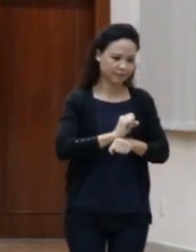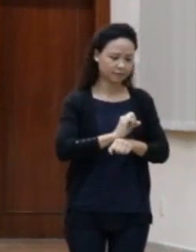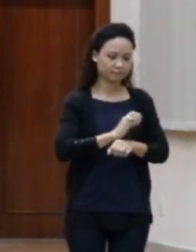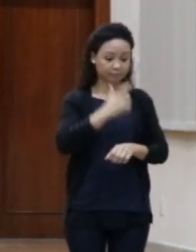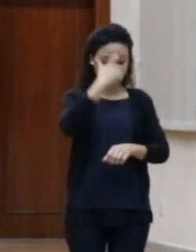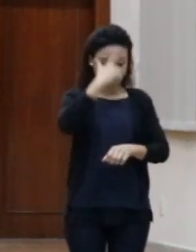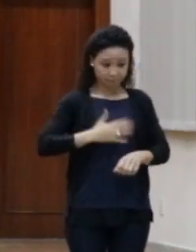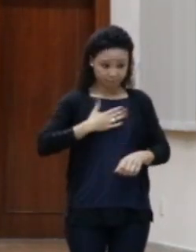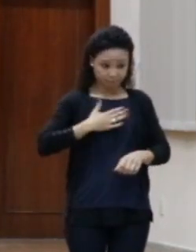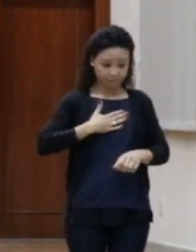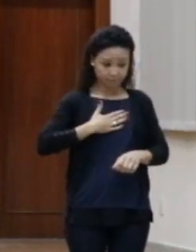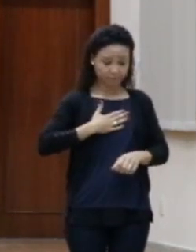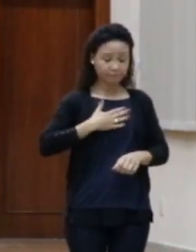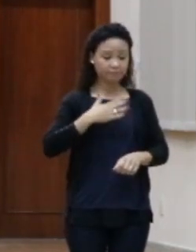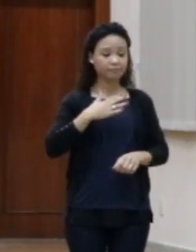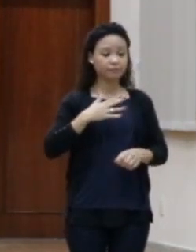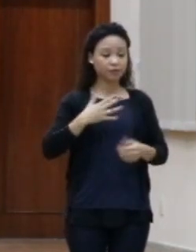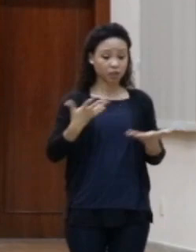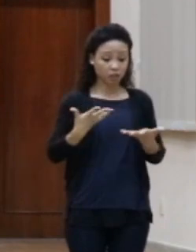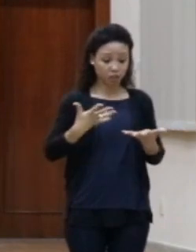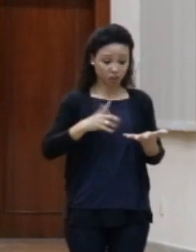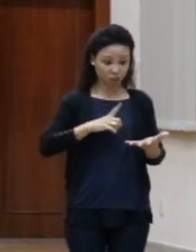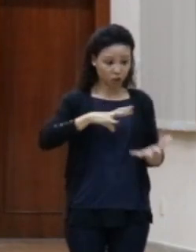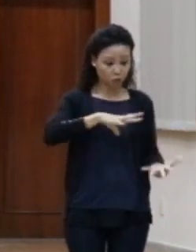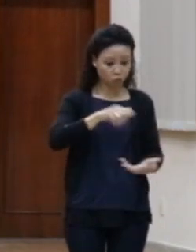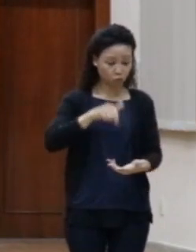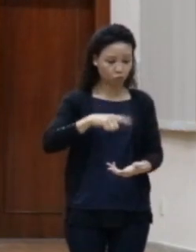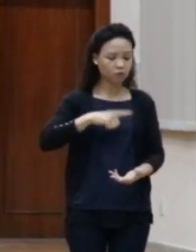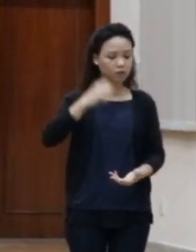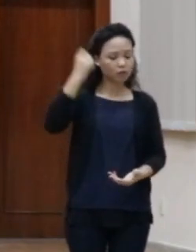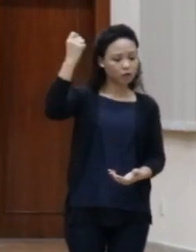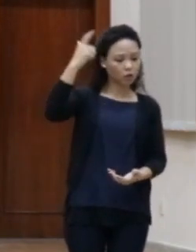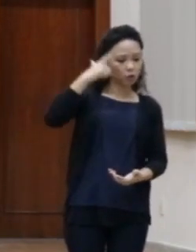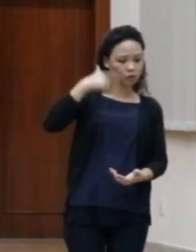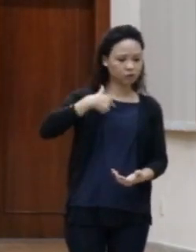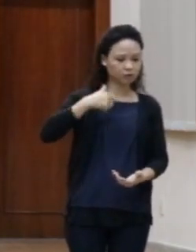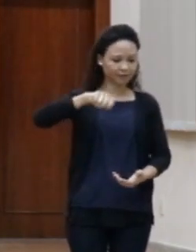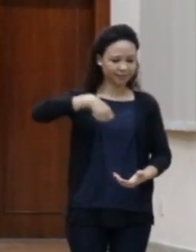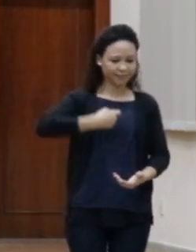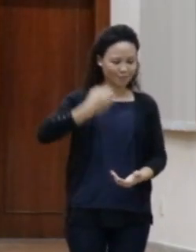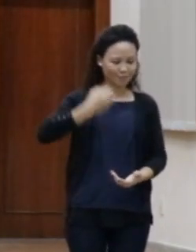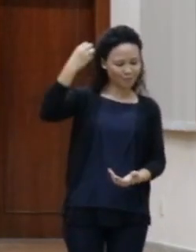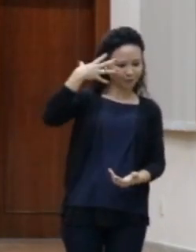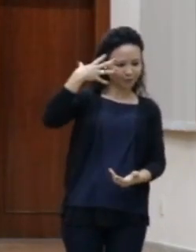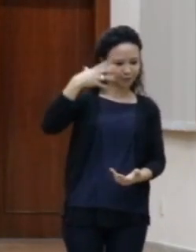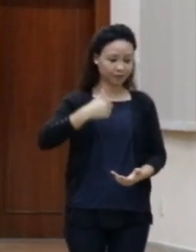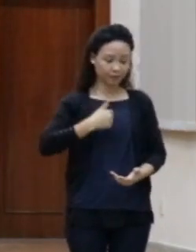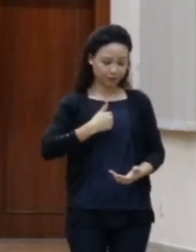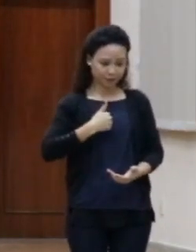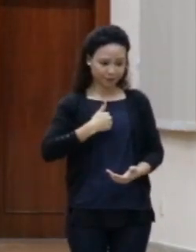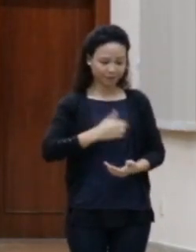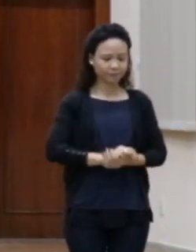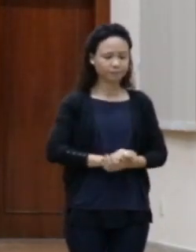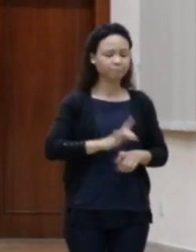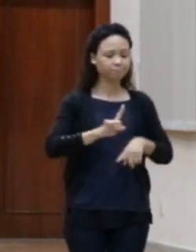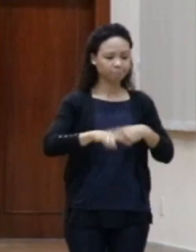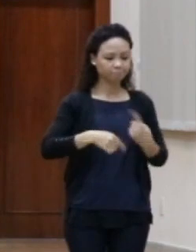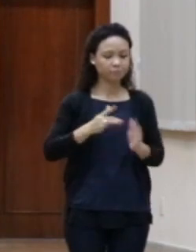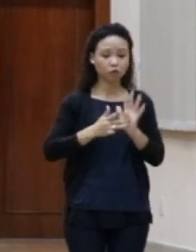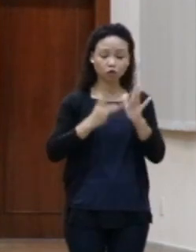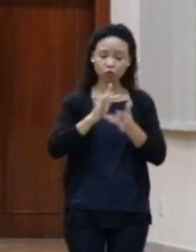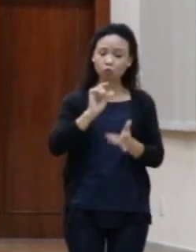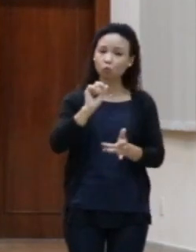mundo. Tendo dito isso, cuspiu no chão, misturou terra com saliva e aplicou aos olhos do